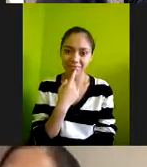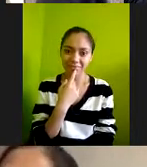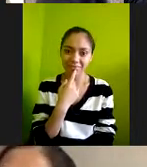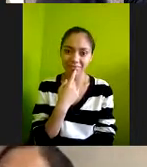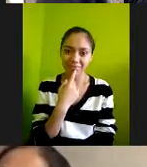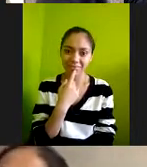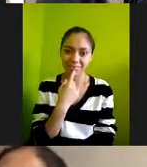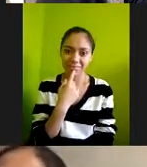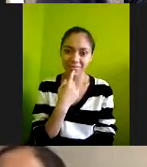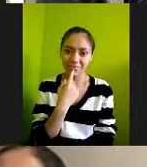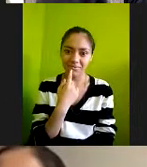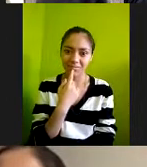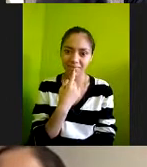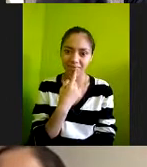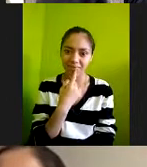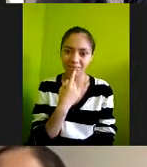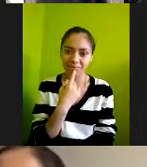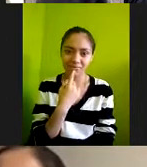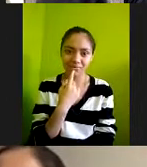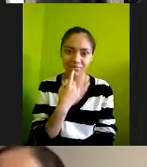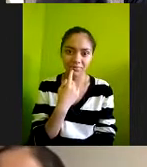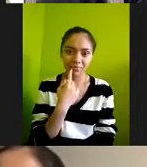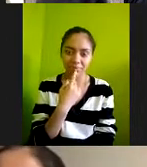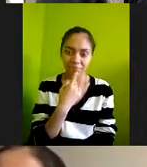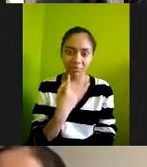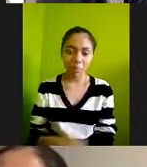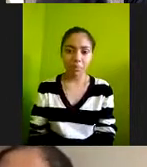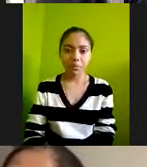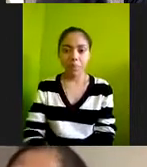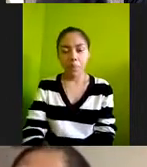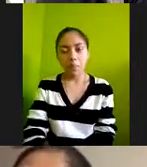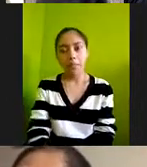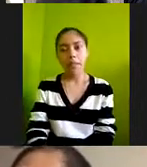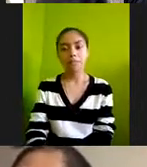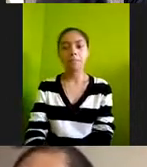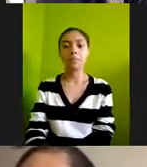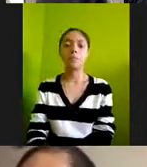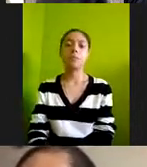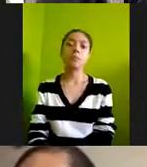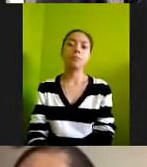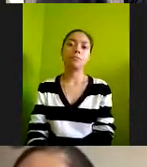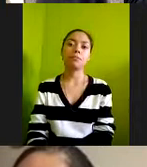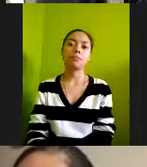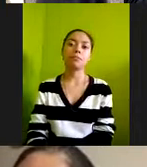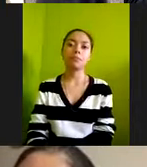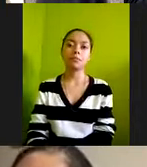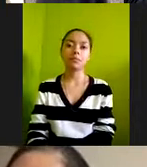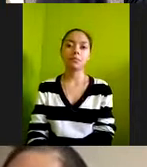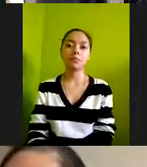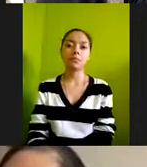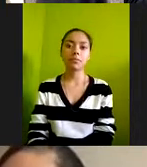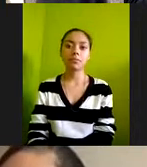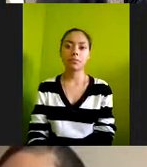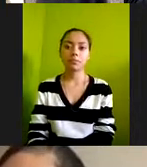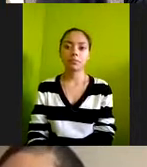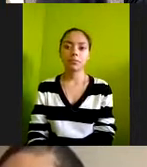Ah, Ali ya sabe, lo dimos la clase pasada. Entonces, chicos, ahorita vamos a dar un repaso general de lo que vimos hoy, que fue muy sencillo,